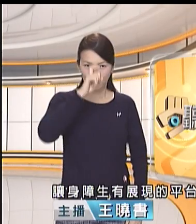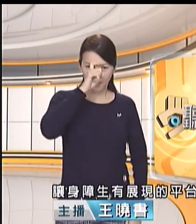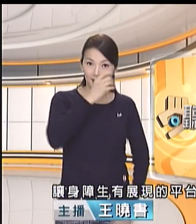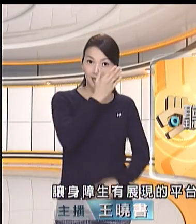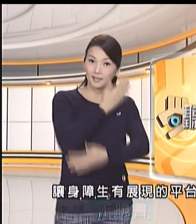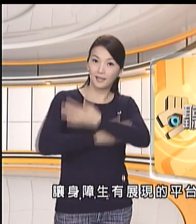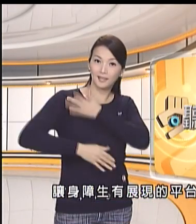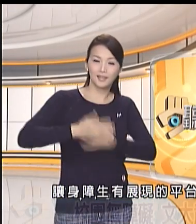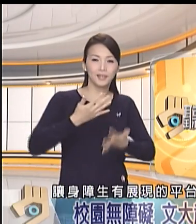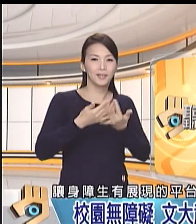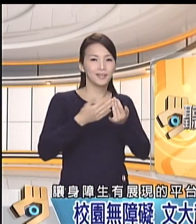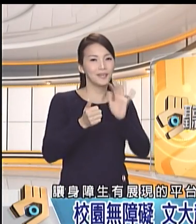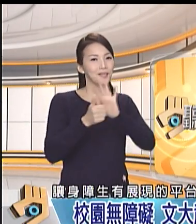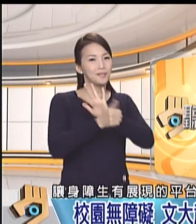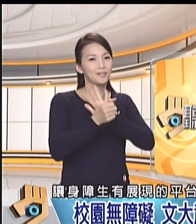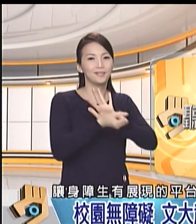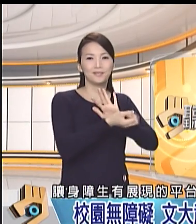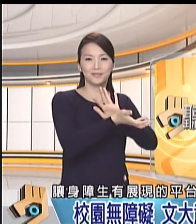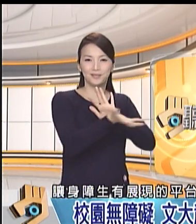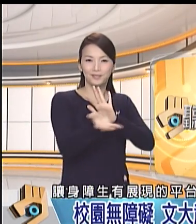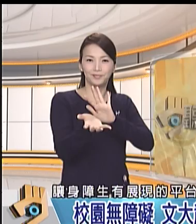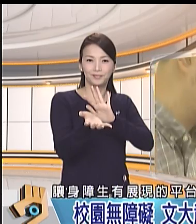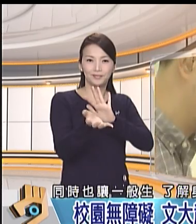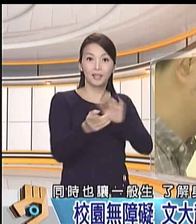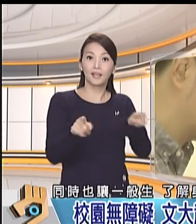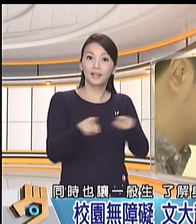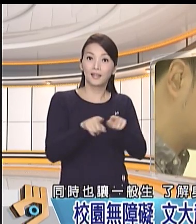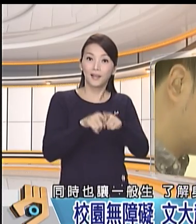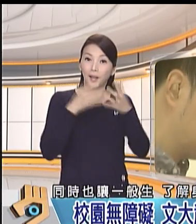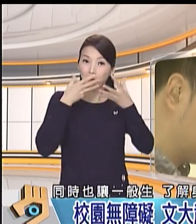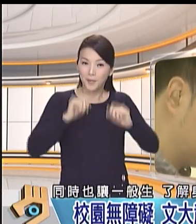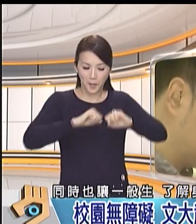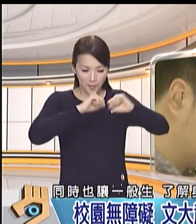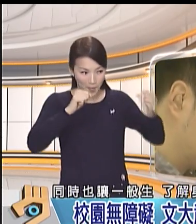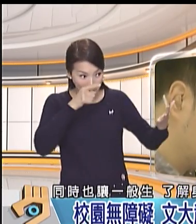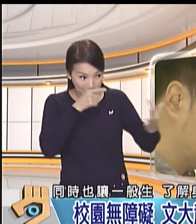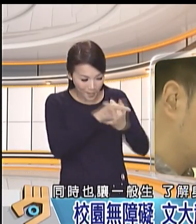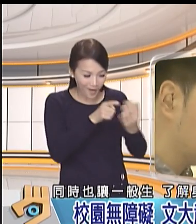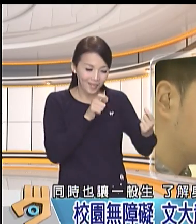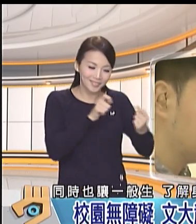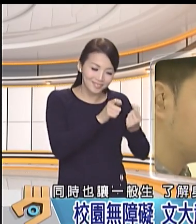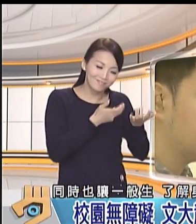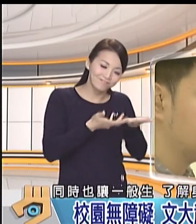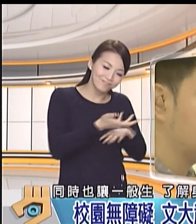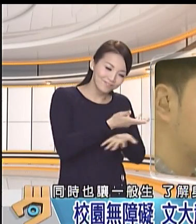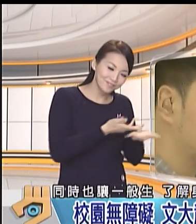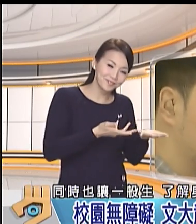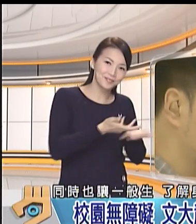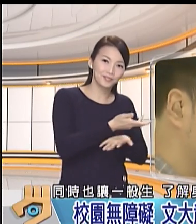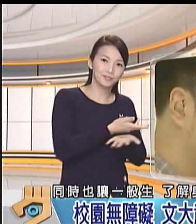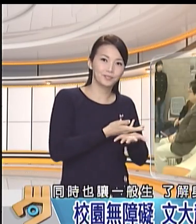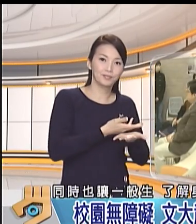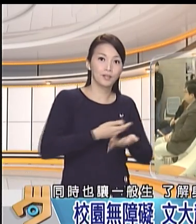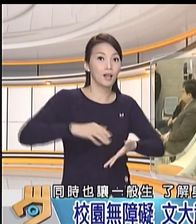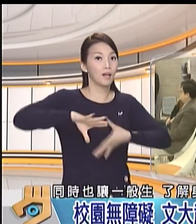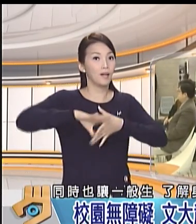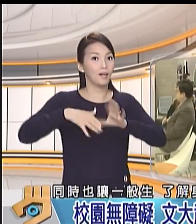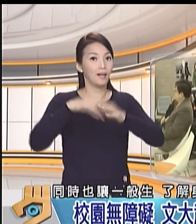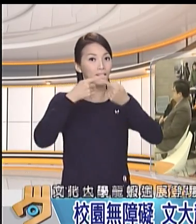让升降升有展现的平台，同时也让一般生了解升降升的处境。文化